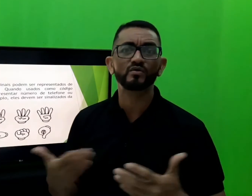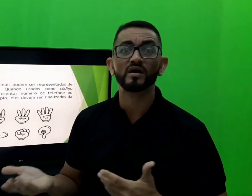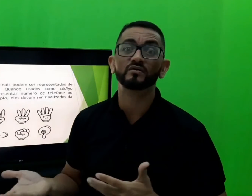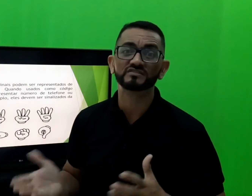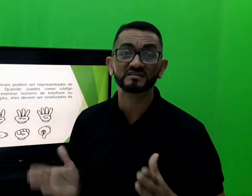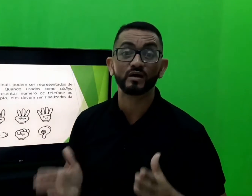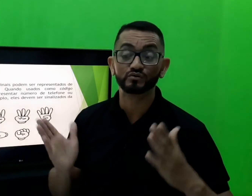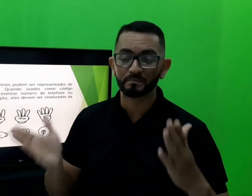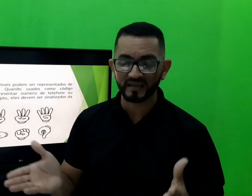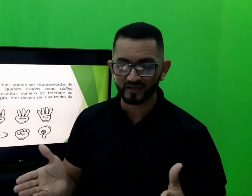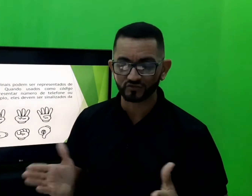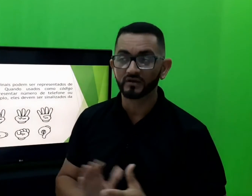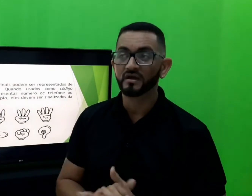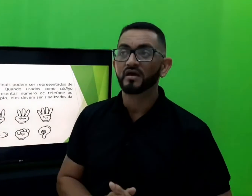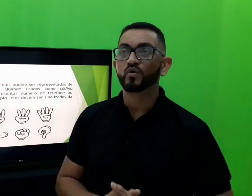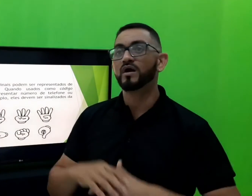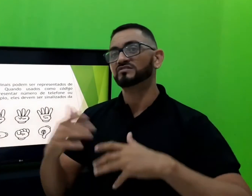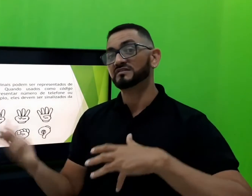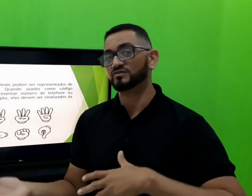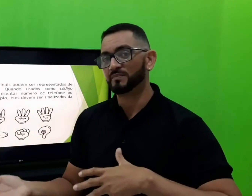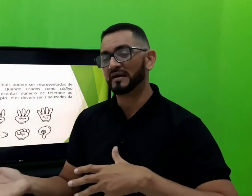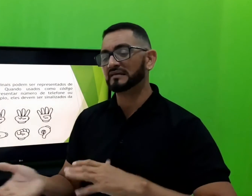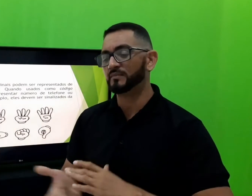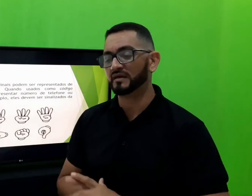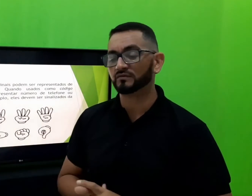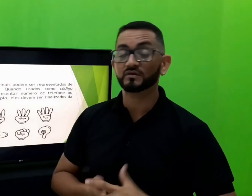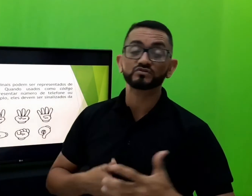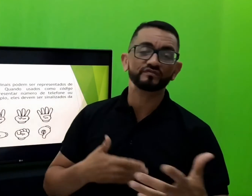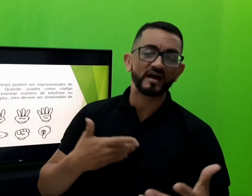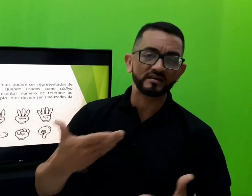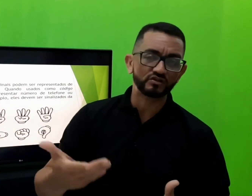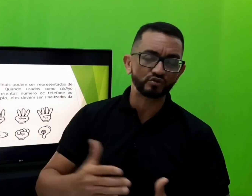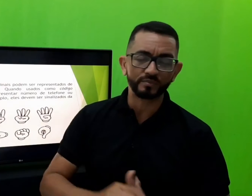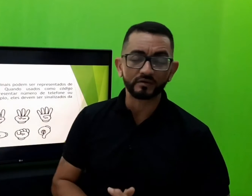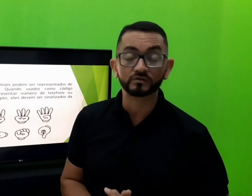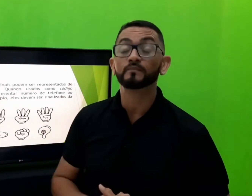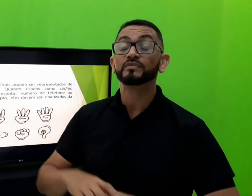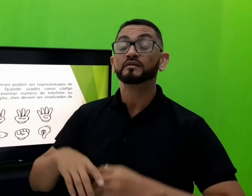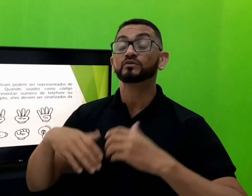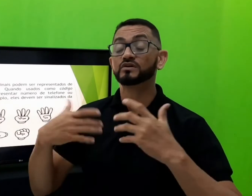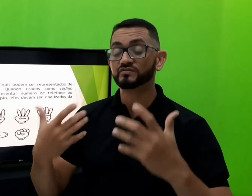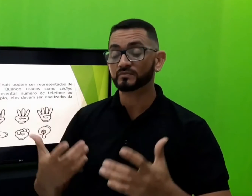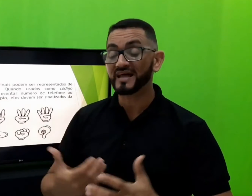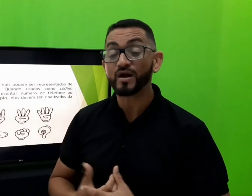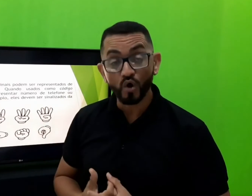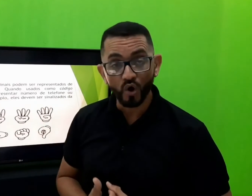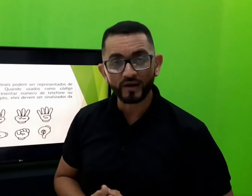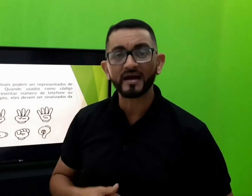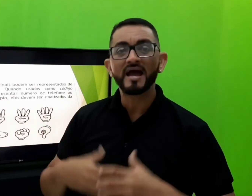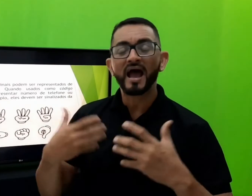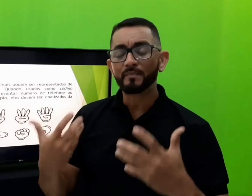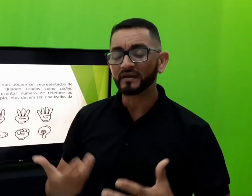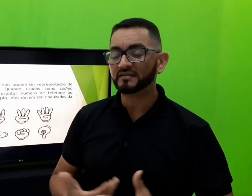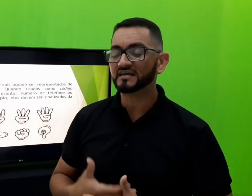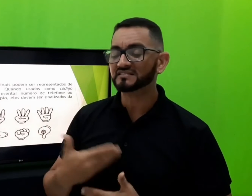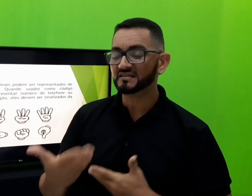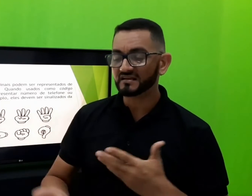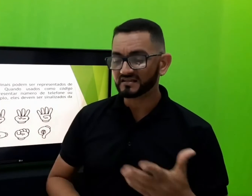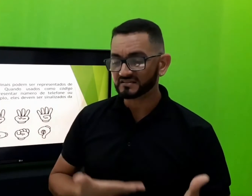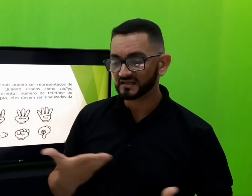qual é o sinal de prédio? Qual é o sinal de apartamento? Então isso varia de um para outro. Então nós vamos agora aprender a